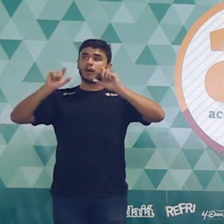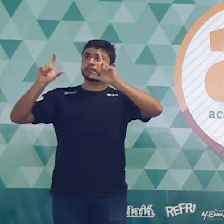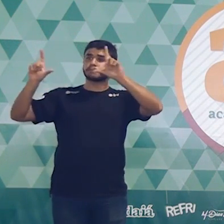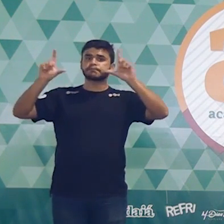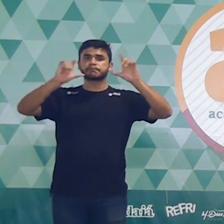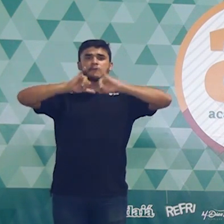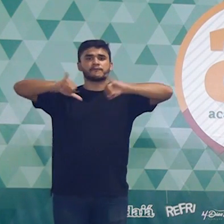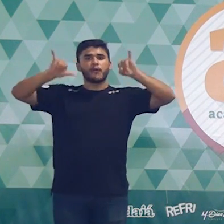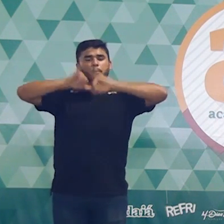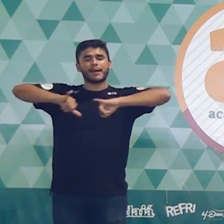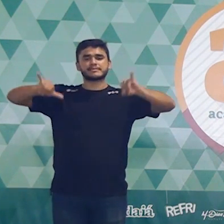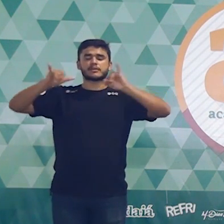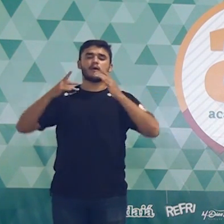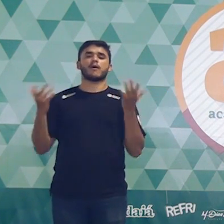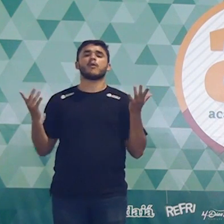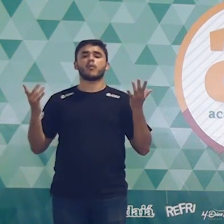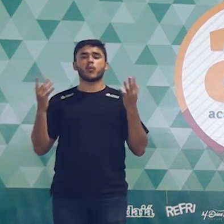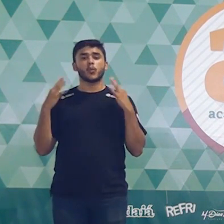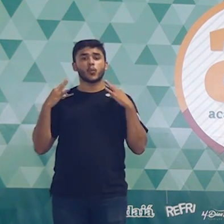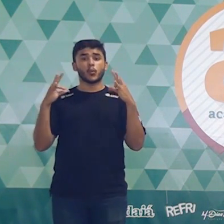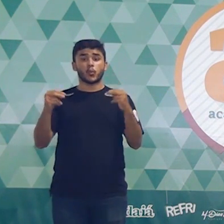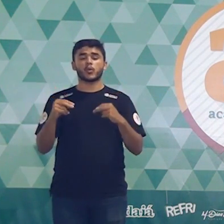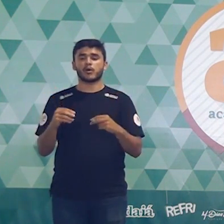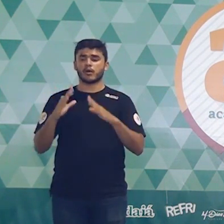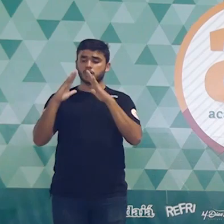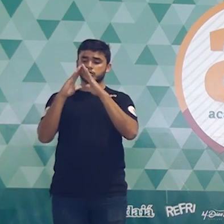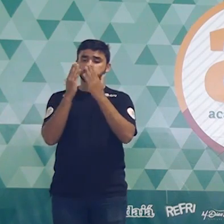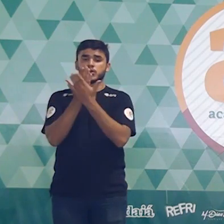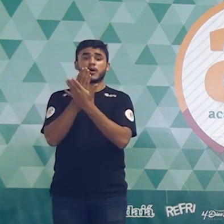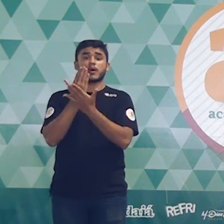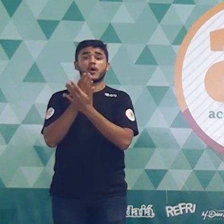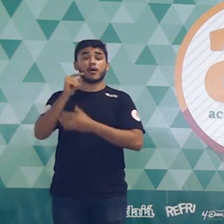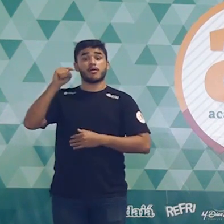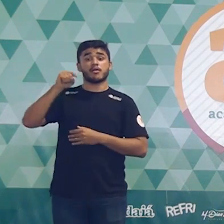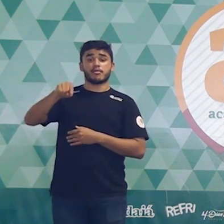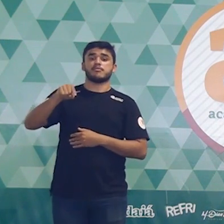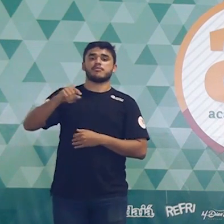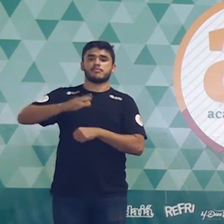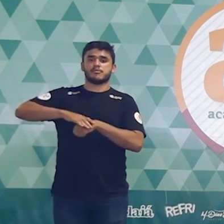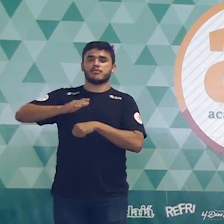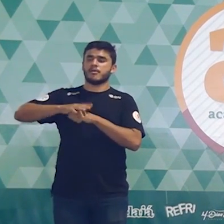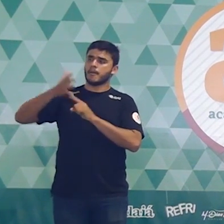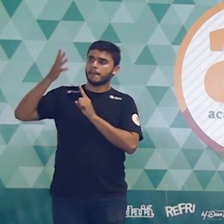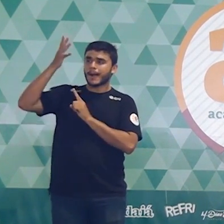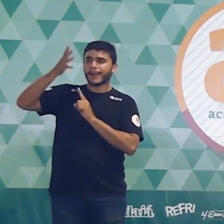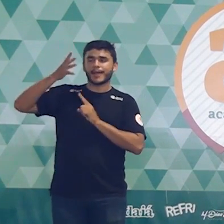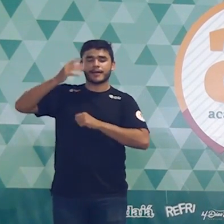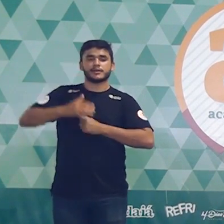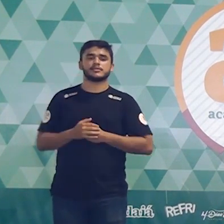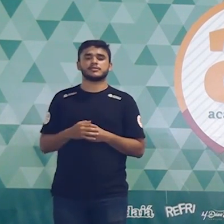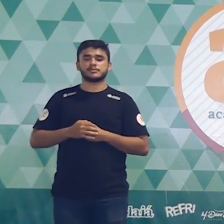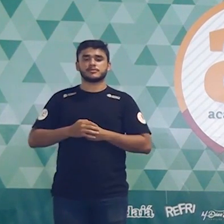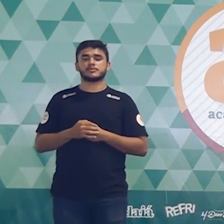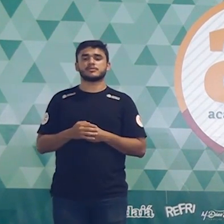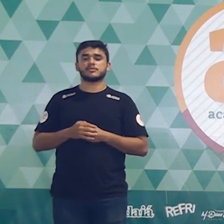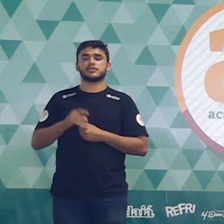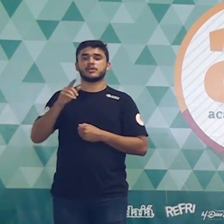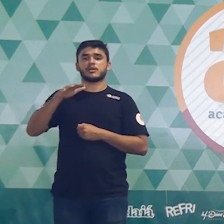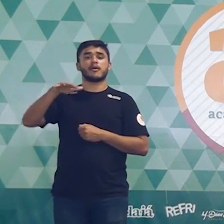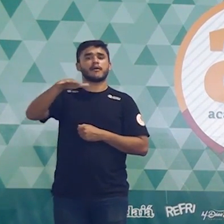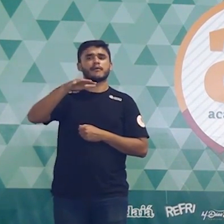de quê, Diego? Eu peço para as escolas agirem por meio de quê? Por meio de palestras, por meio